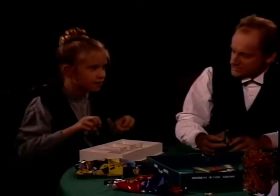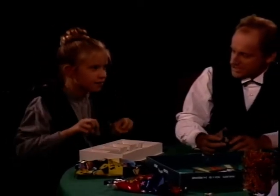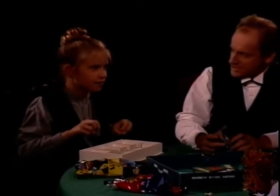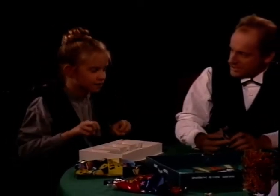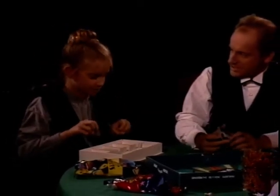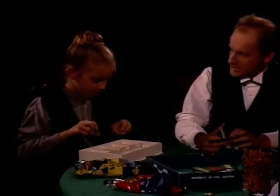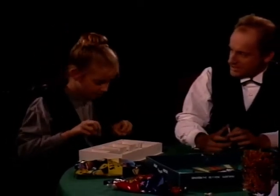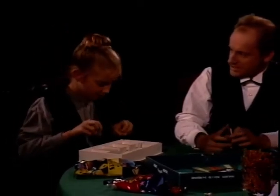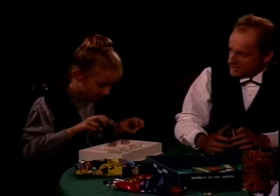Springer. Springer.